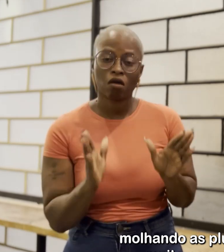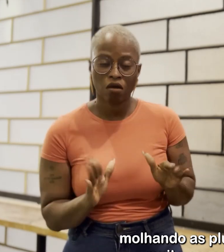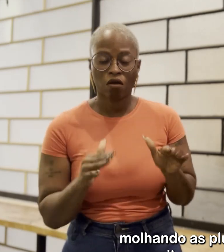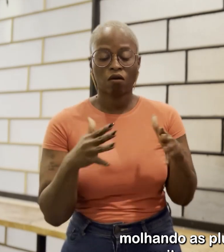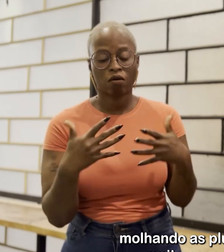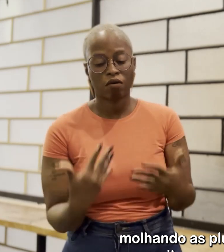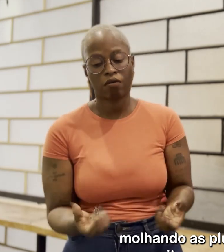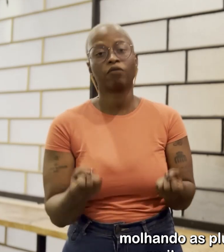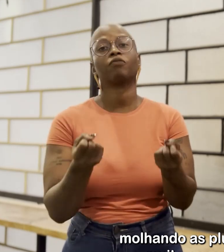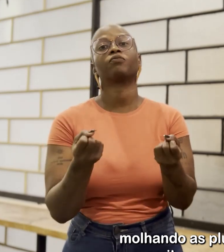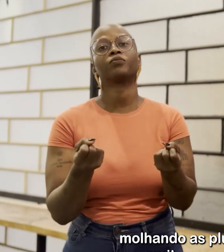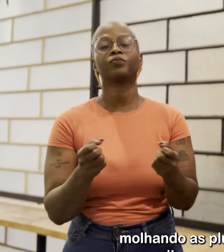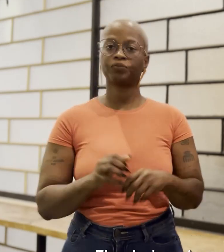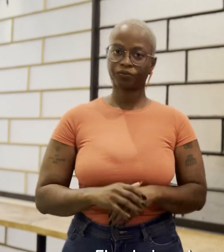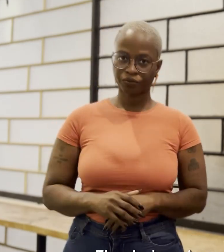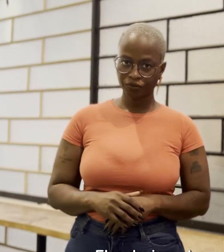cair.